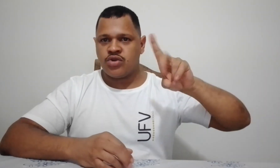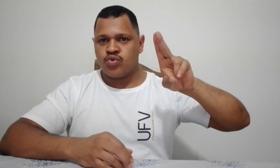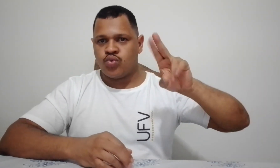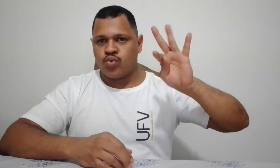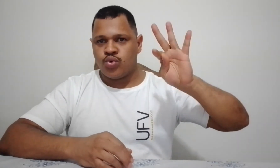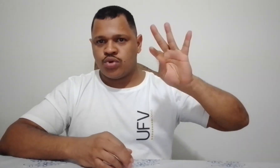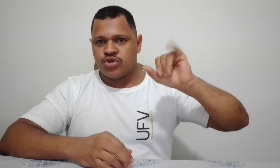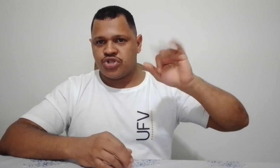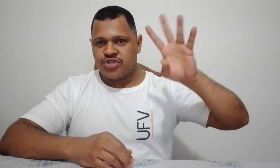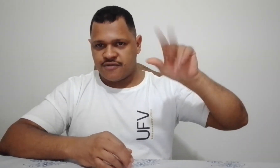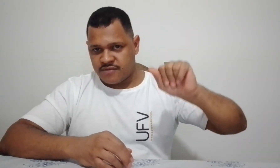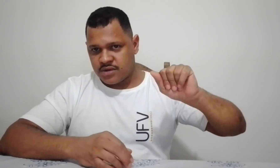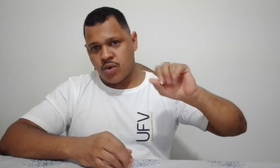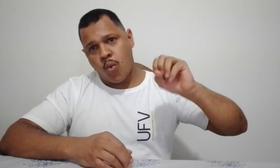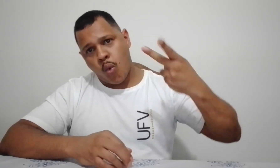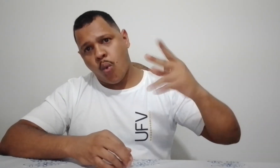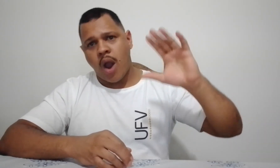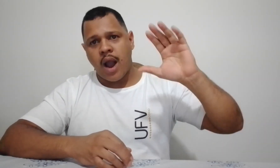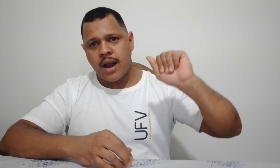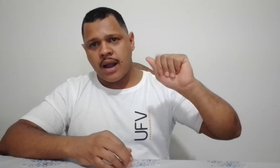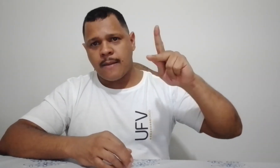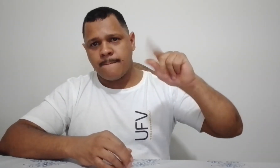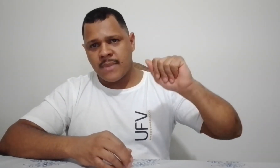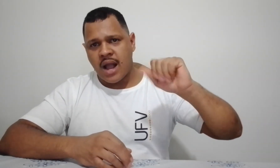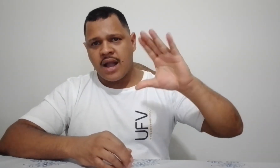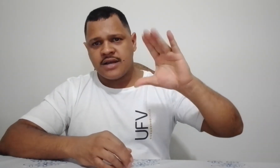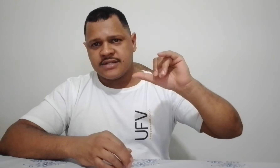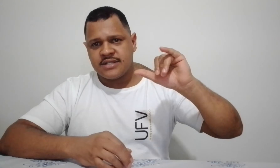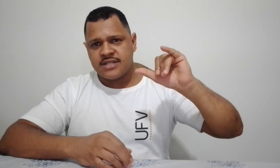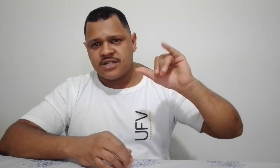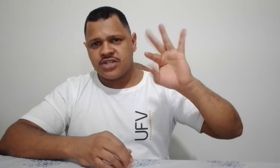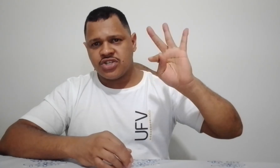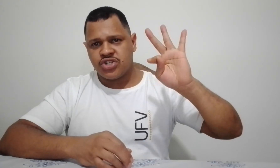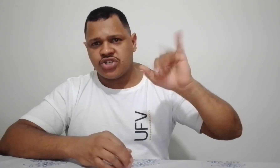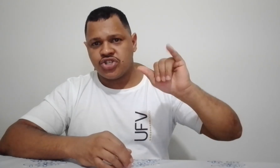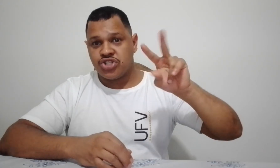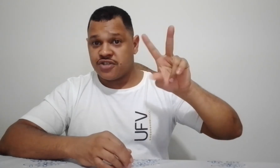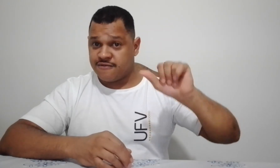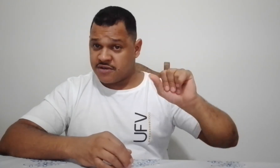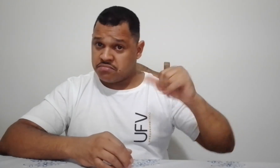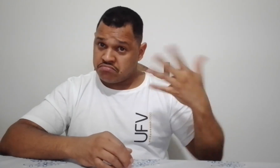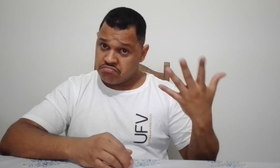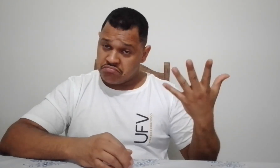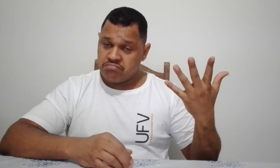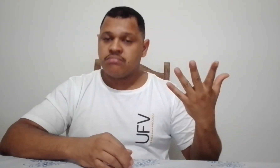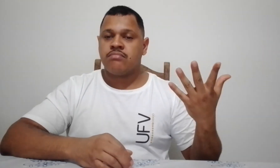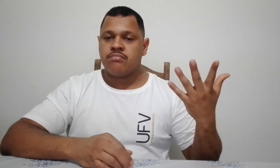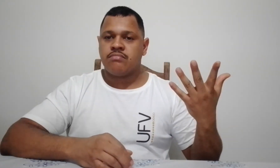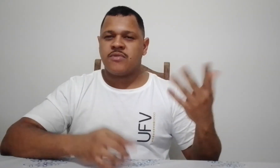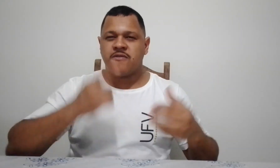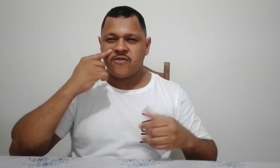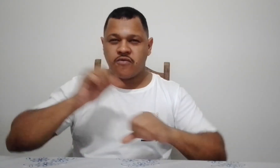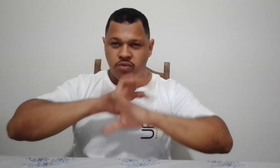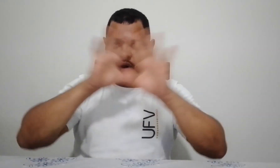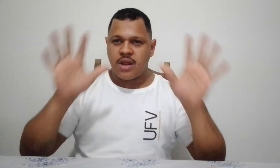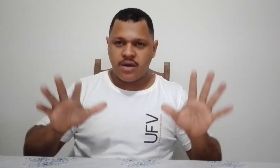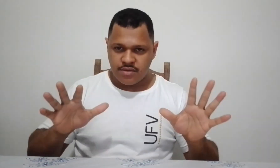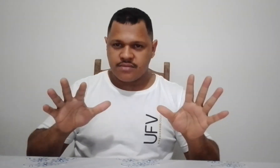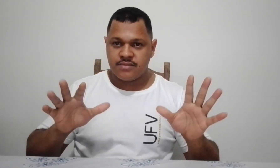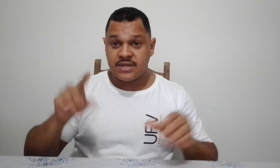reatância indutiva. Então, observe essa equação para ficar mais clara ainda. Ó. V igual a ZI, logo Z é igual